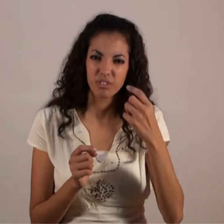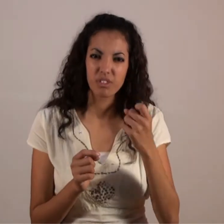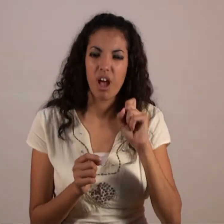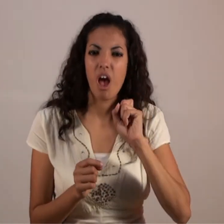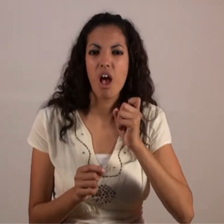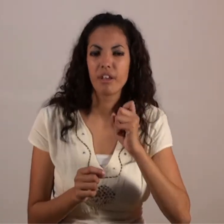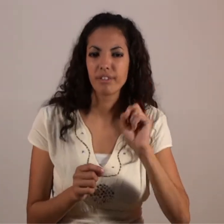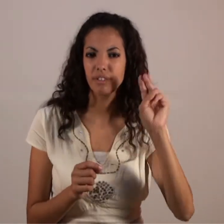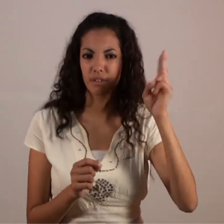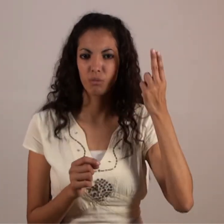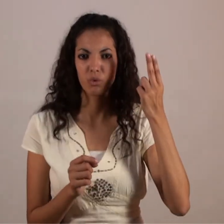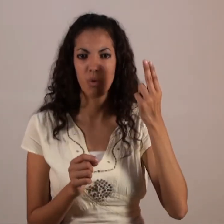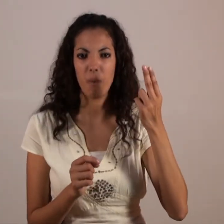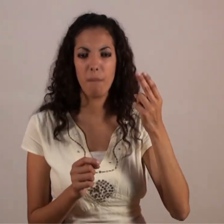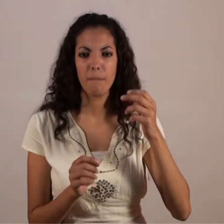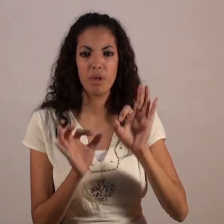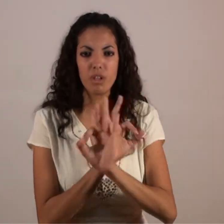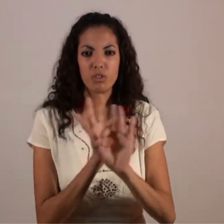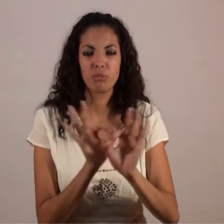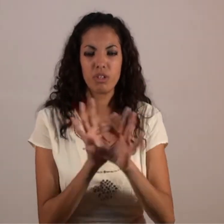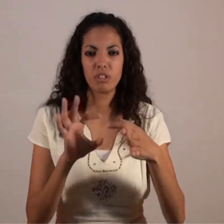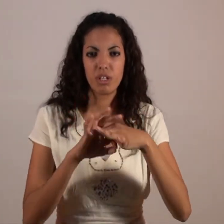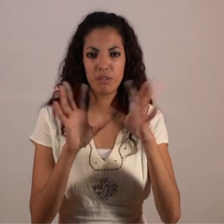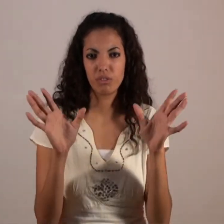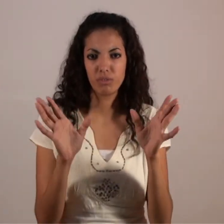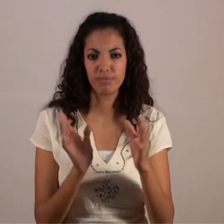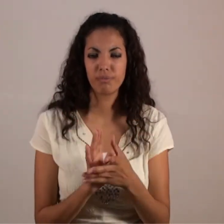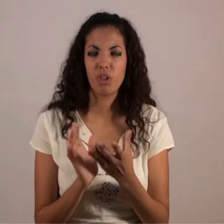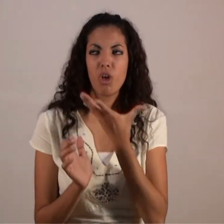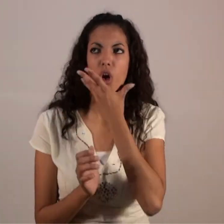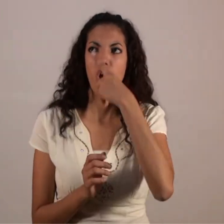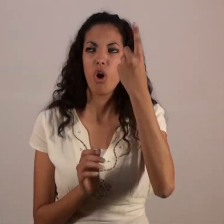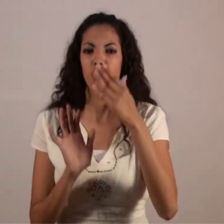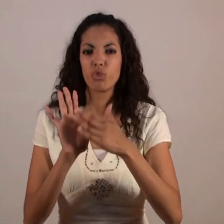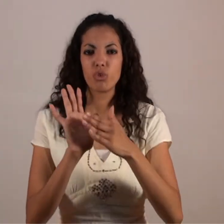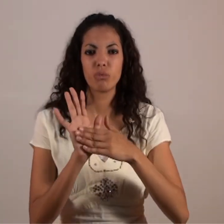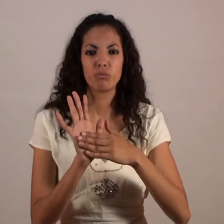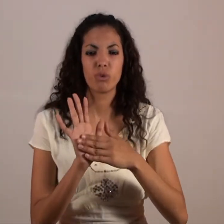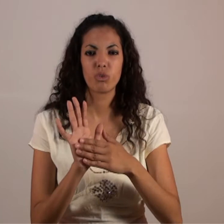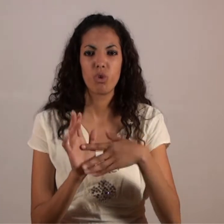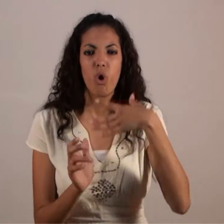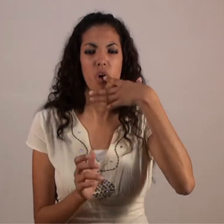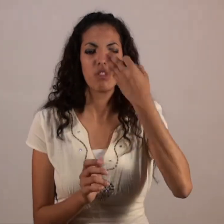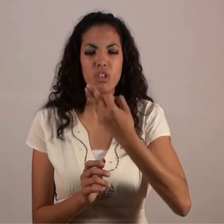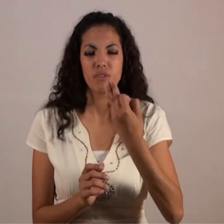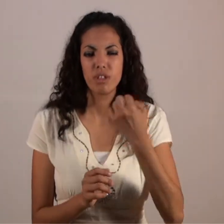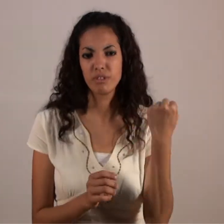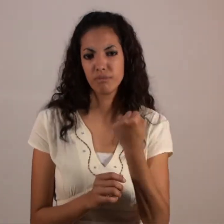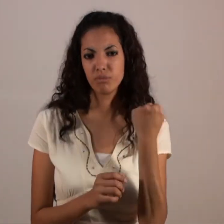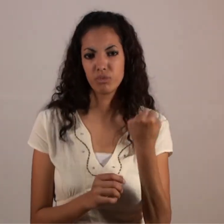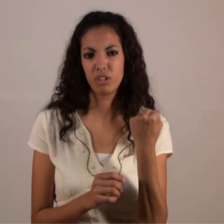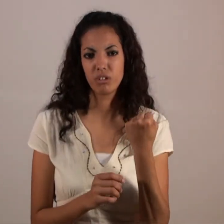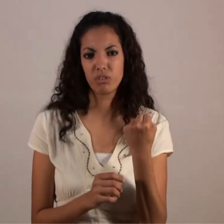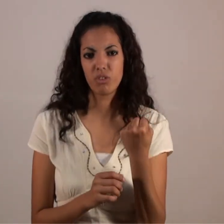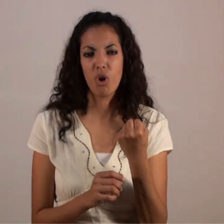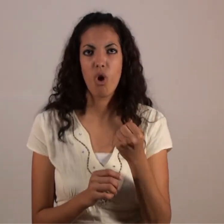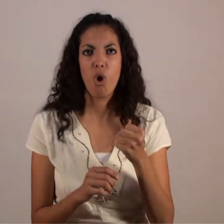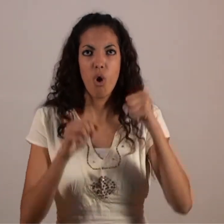toda la humanidad. Dios reveló con gran fuerza esta verdad vital cuando el velo interior del santuario